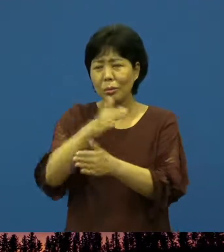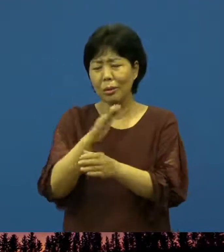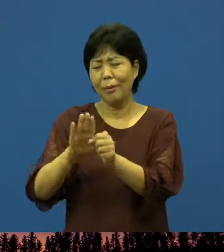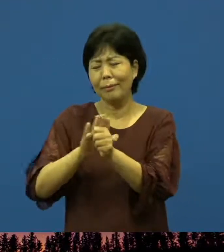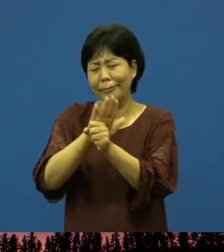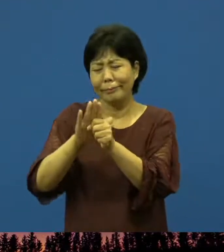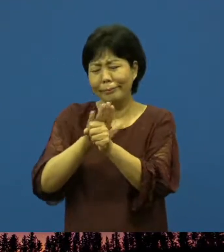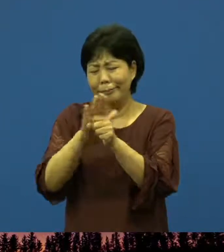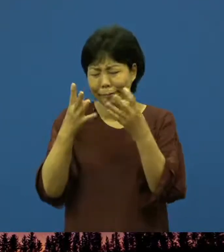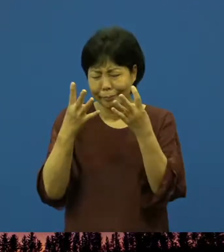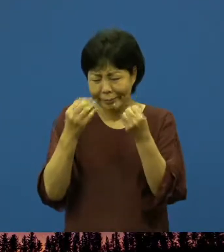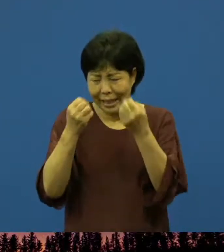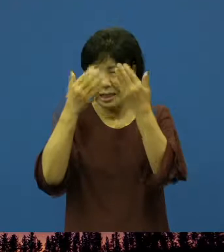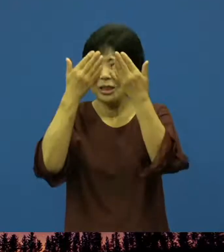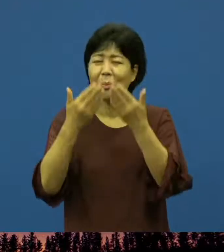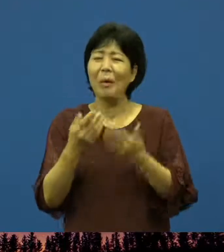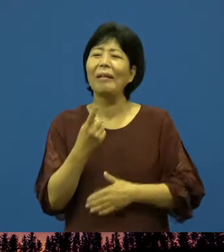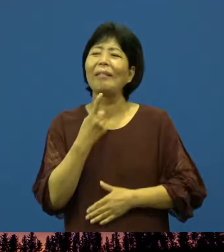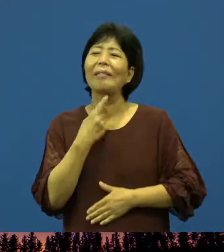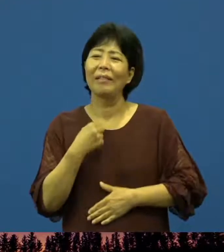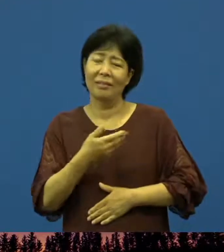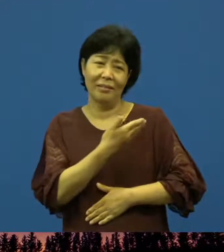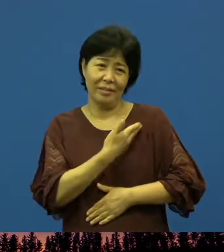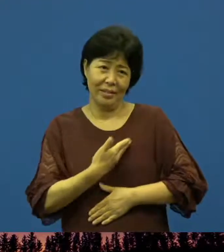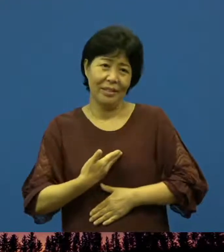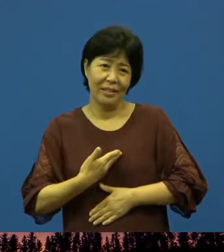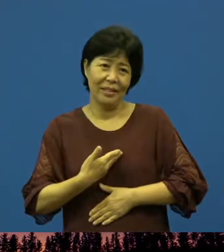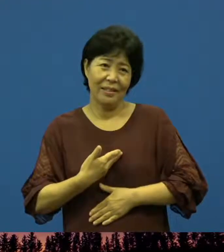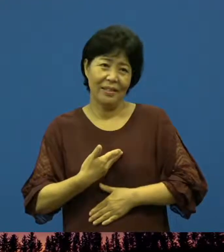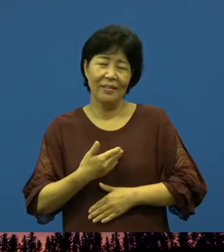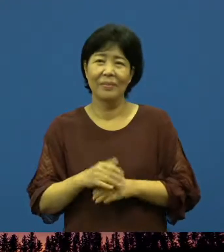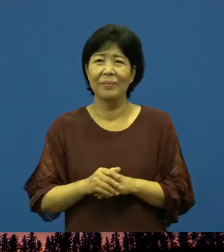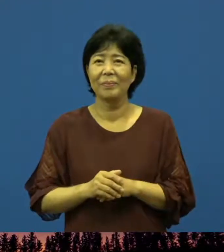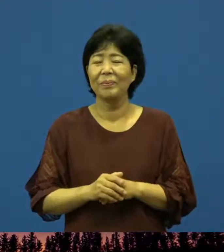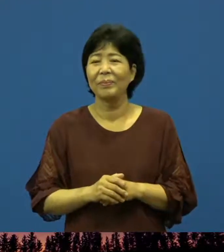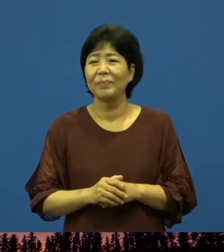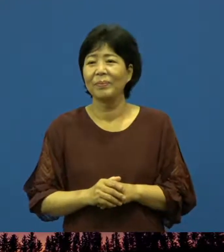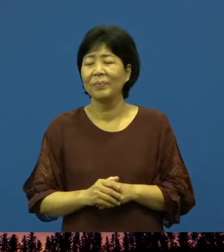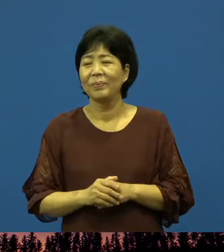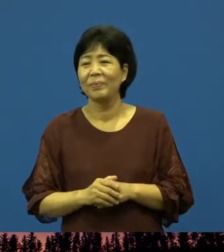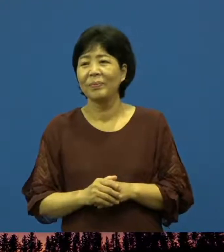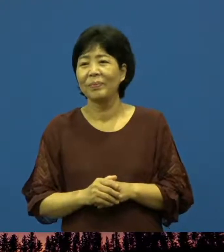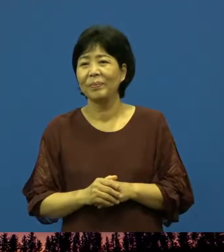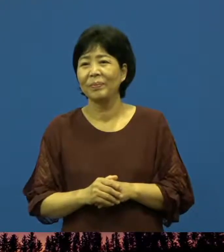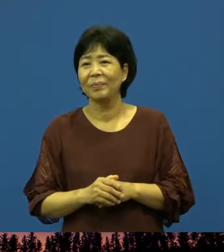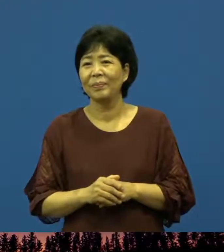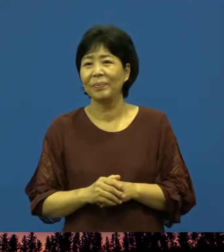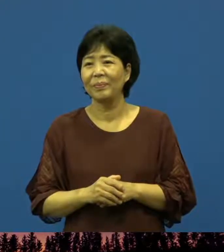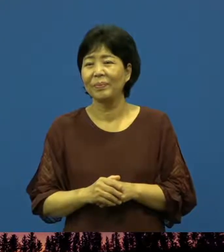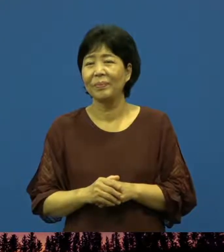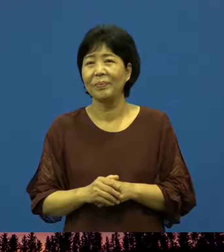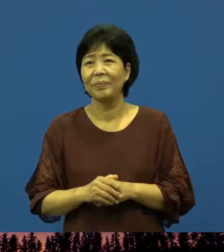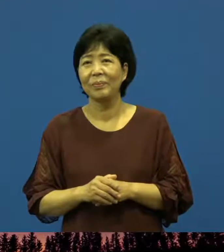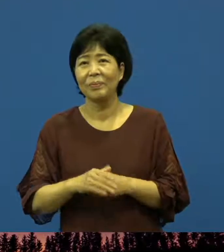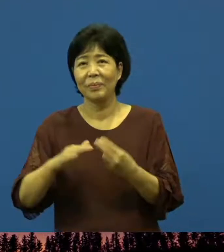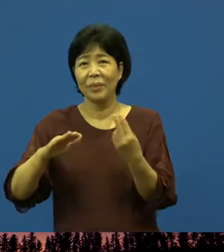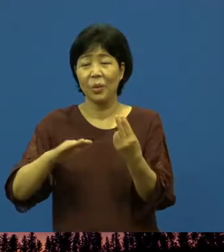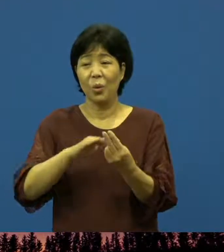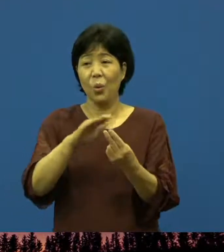그런 사도로 알려져 있습니다. 주님의 사랑받는 제자 이렇게 표현하죠. 요한이